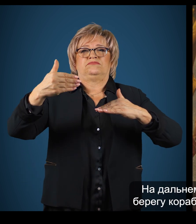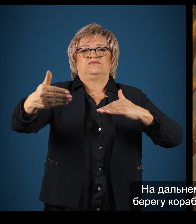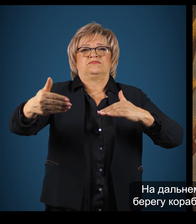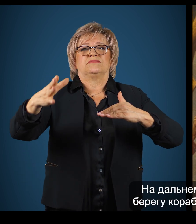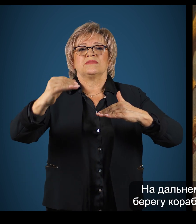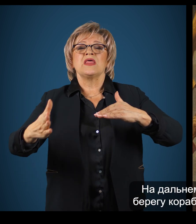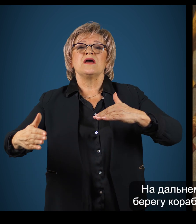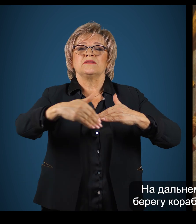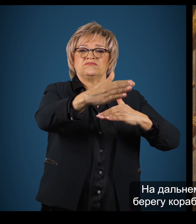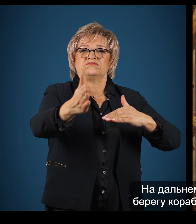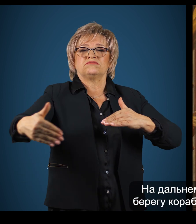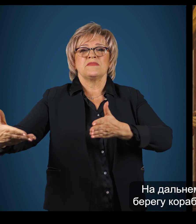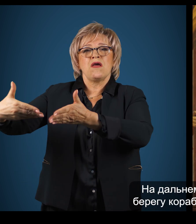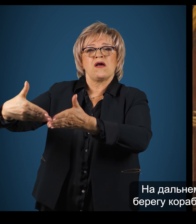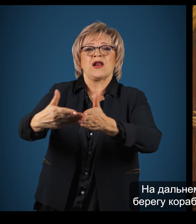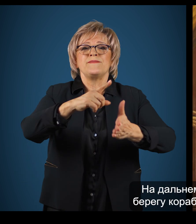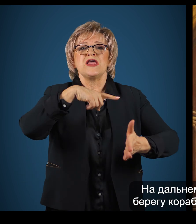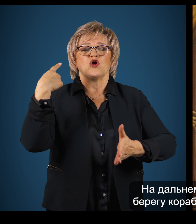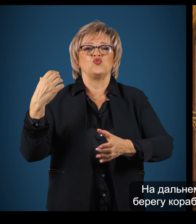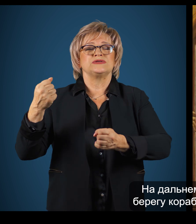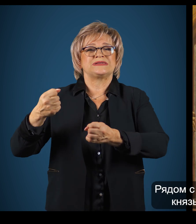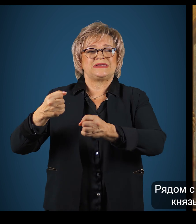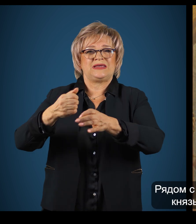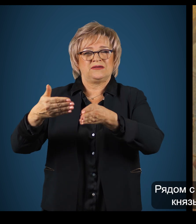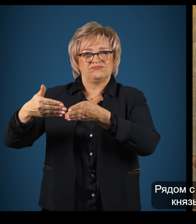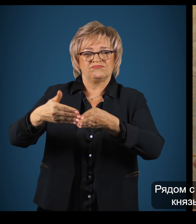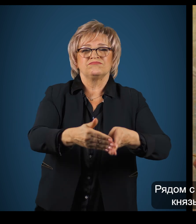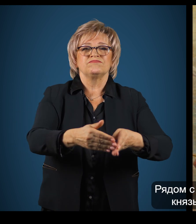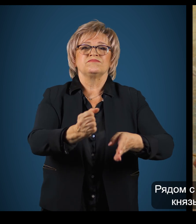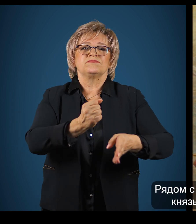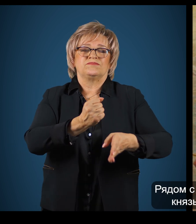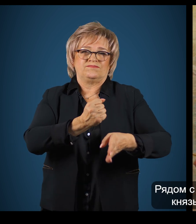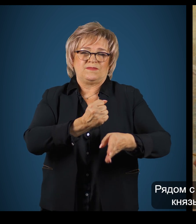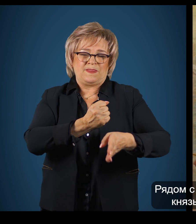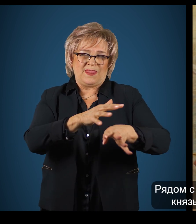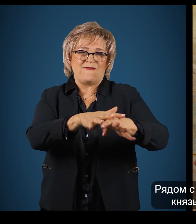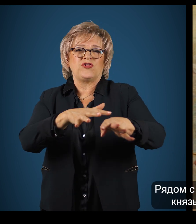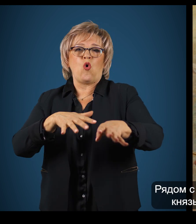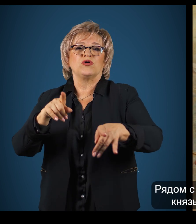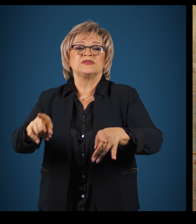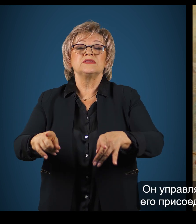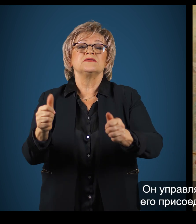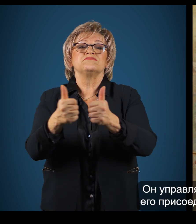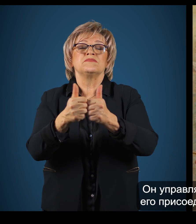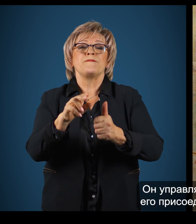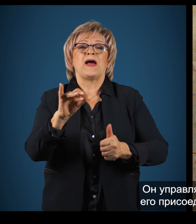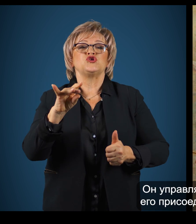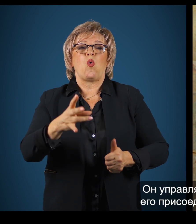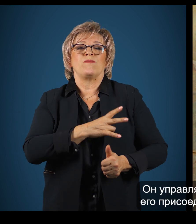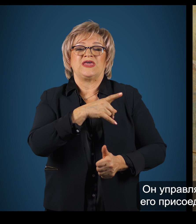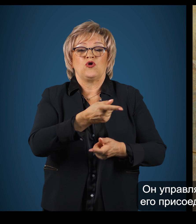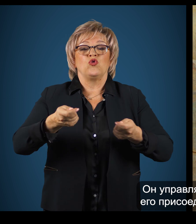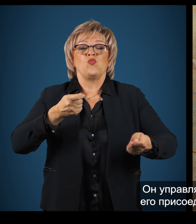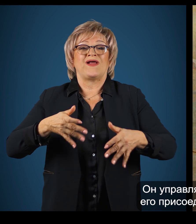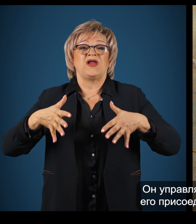идущие к берегу корабли русского флота рядом с императрицей князь Потемкин Он управлял